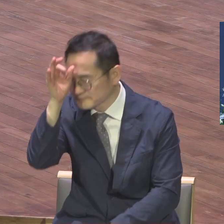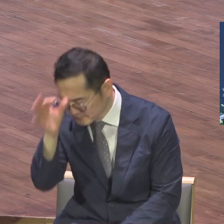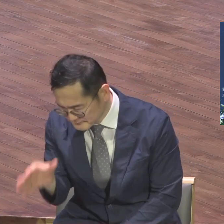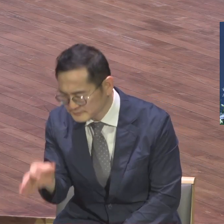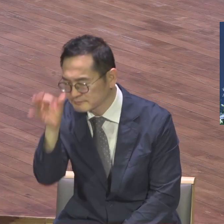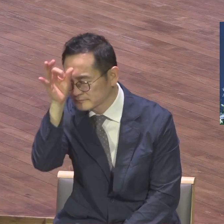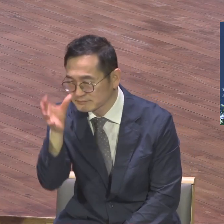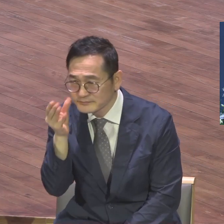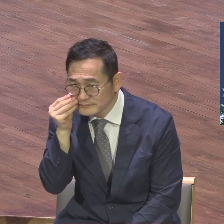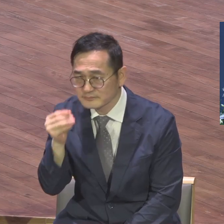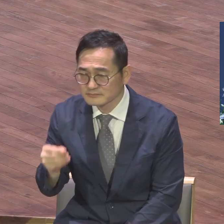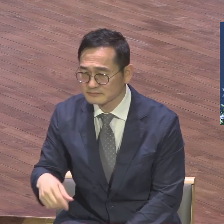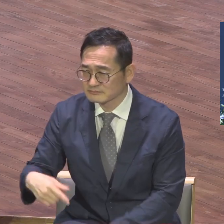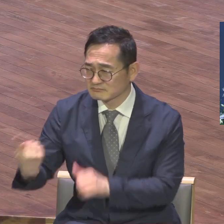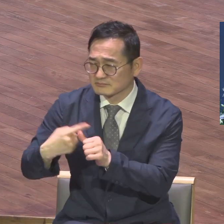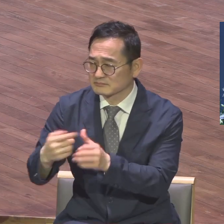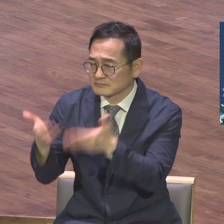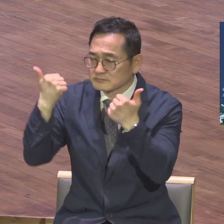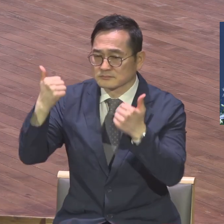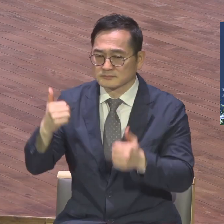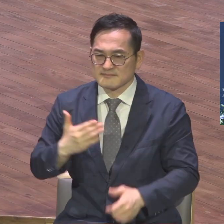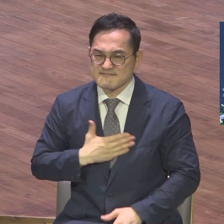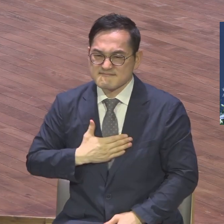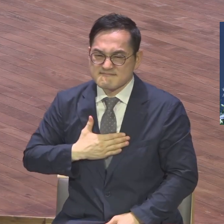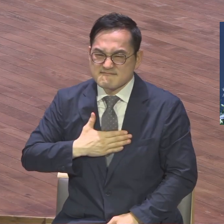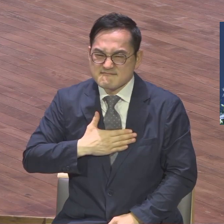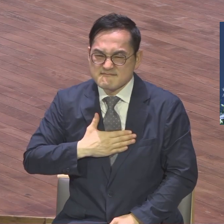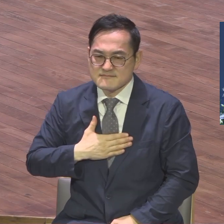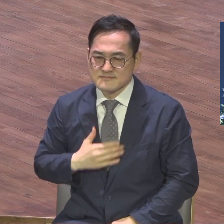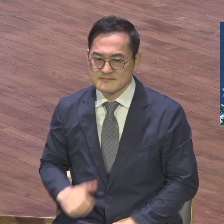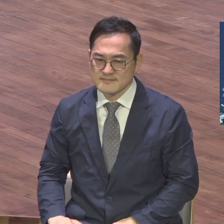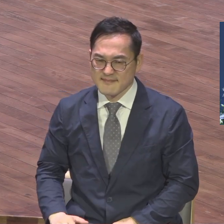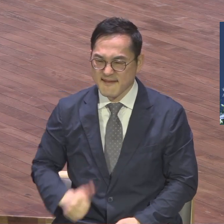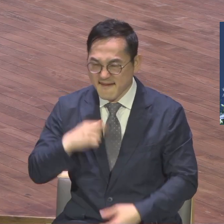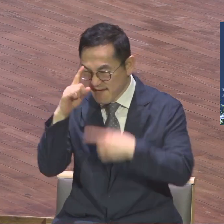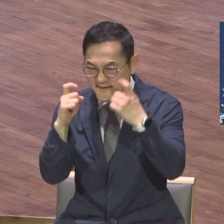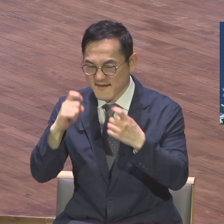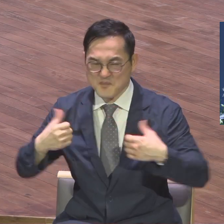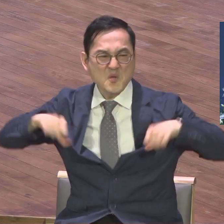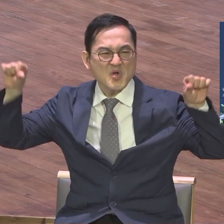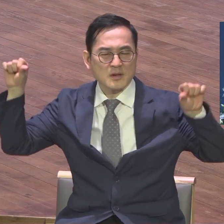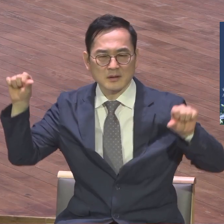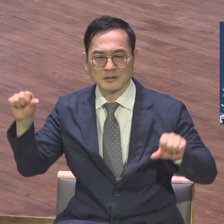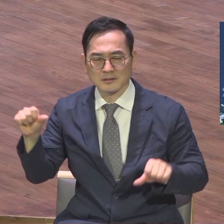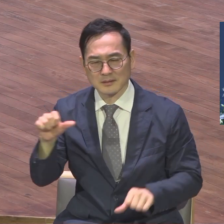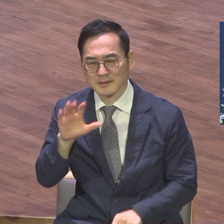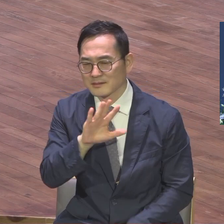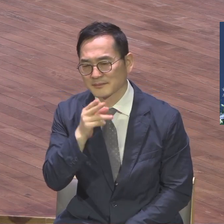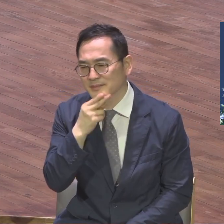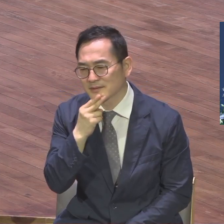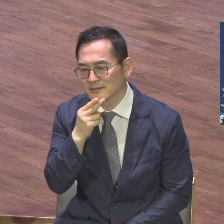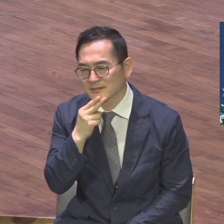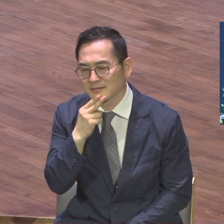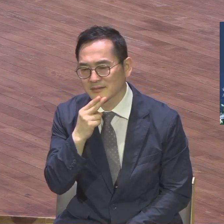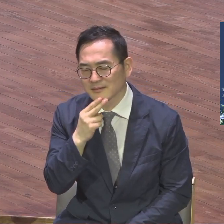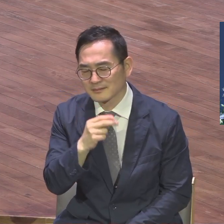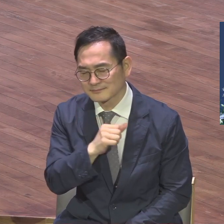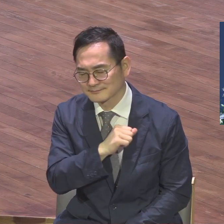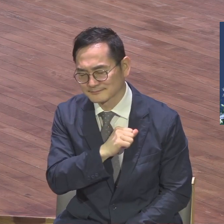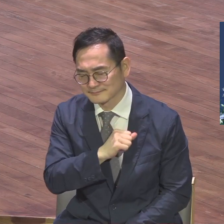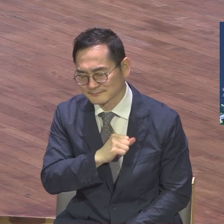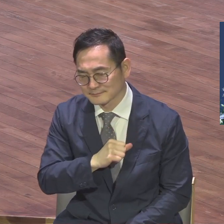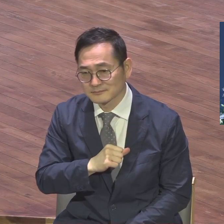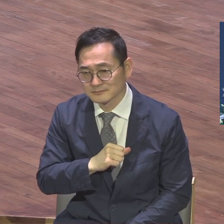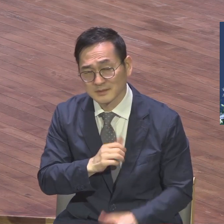무슨 자존심 상한 일이 생겼다고 그만두지 않습니다. 전도자는 끝까지 그냥 지속하지요.